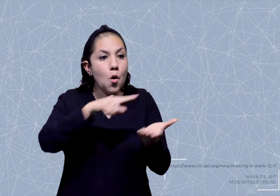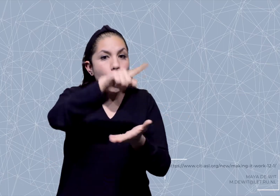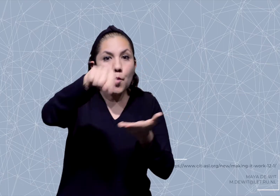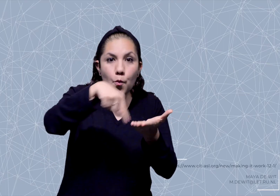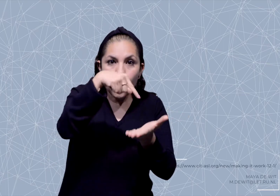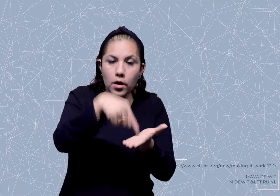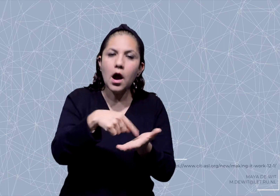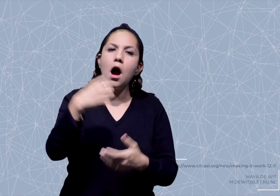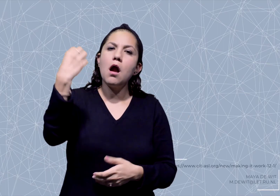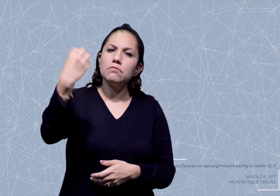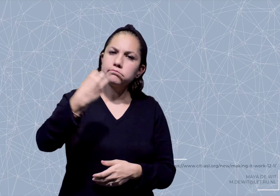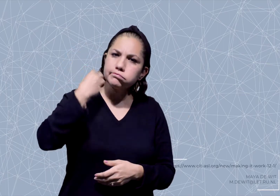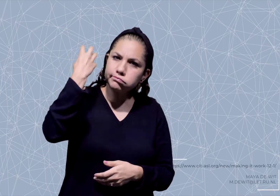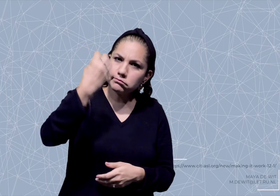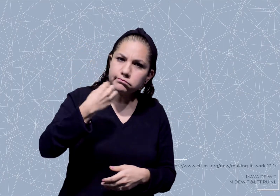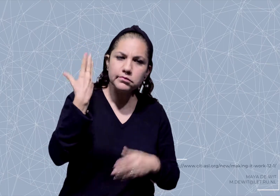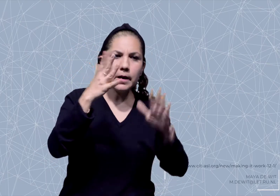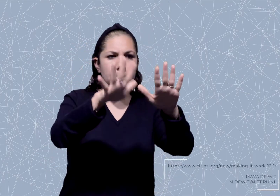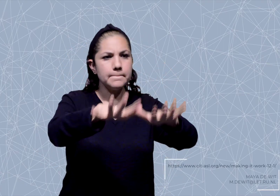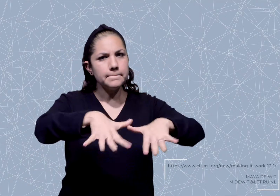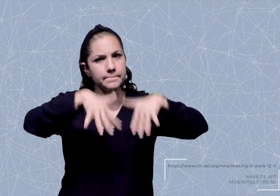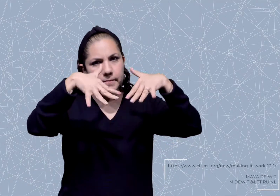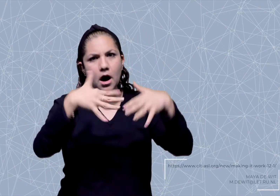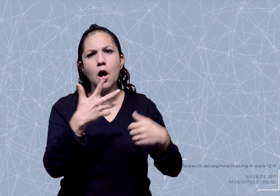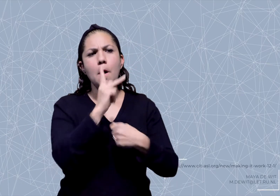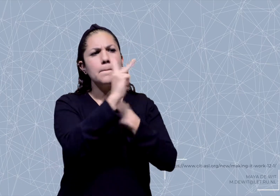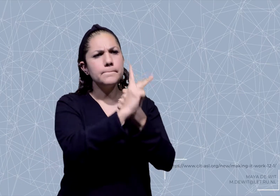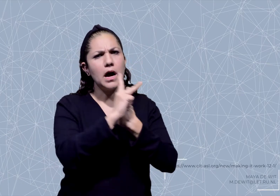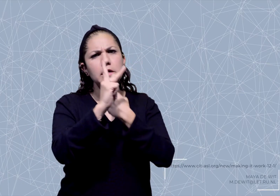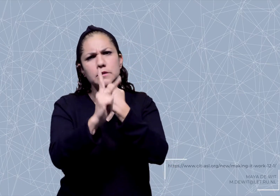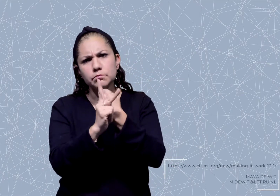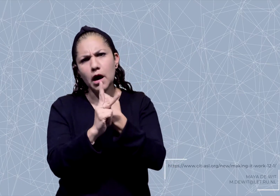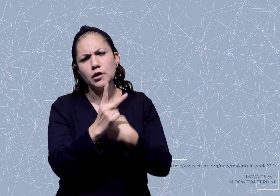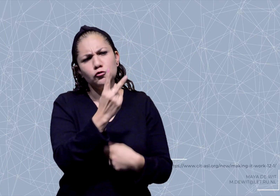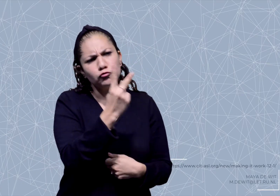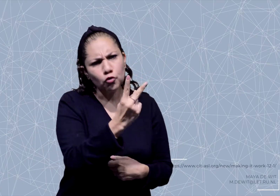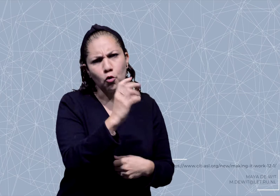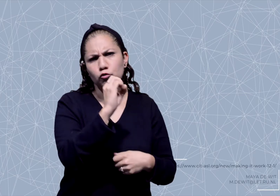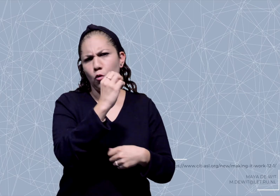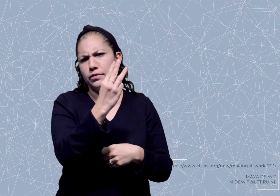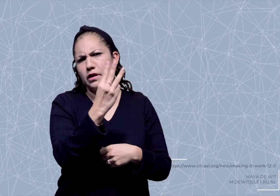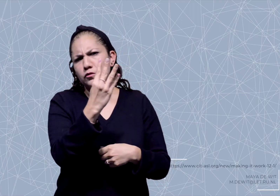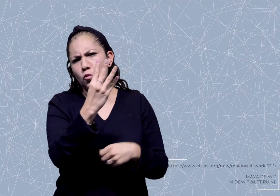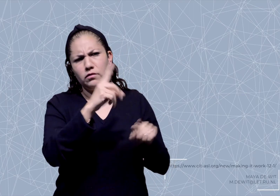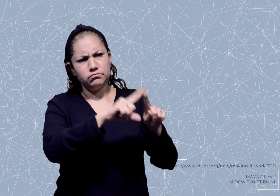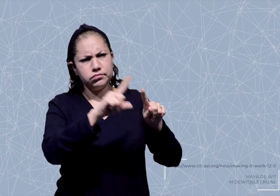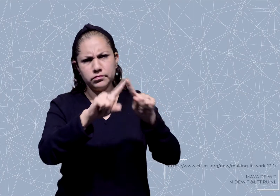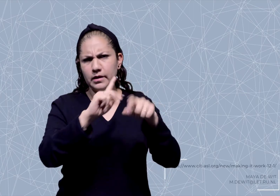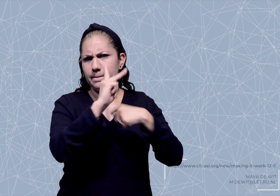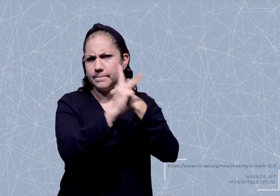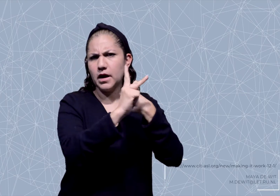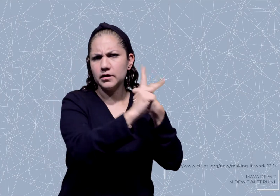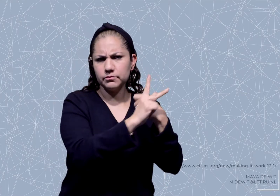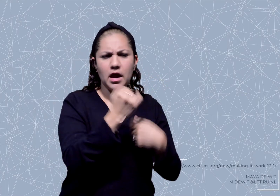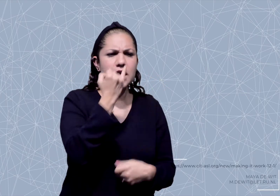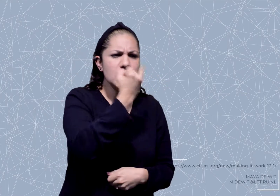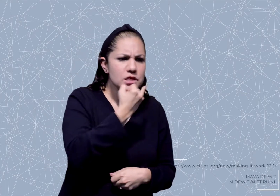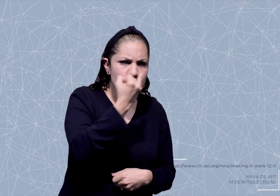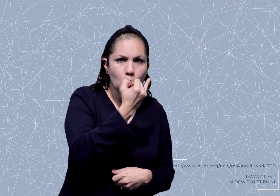congresos internacionales, bilaterales o multilaterales, gubernamentales o de alto nivel político.